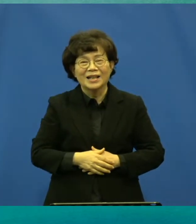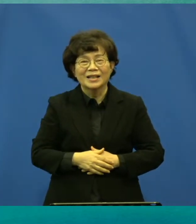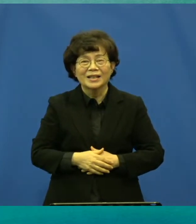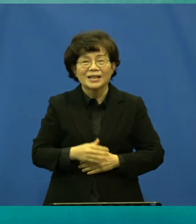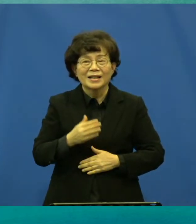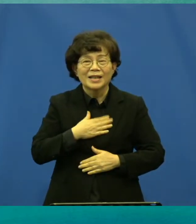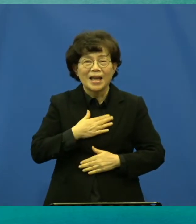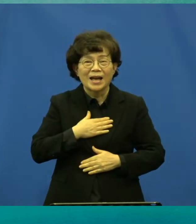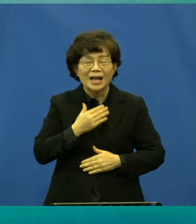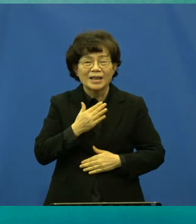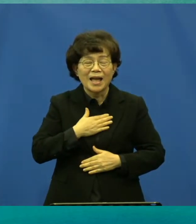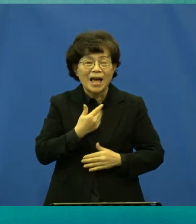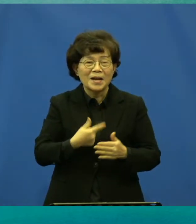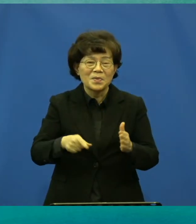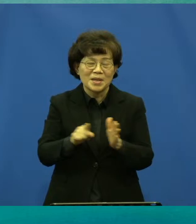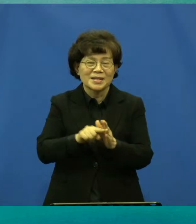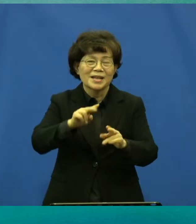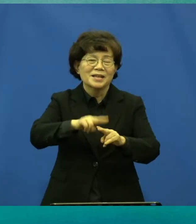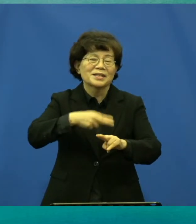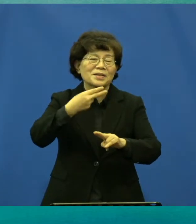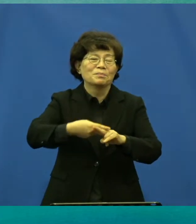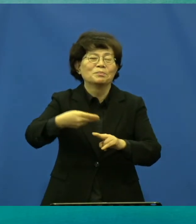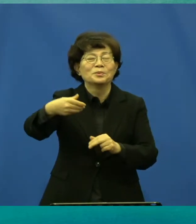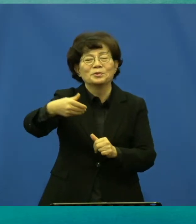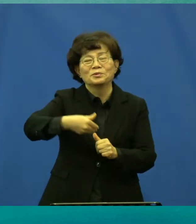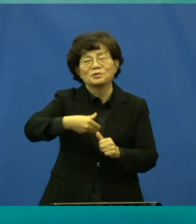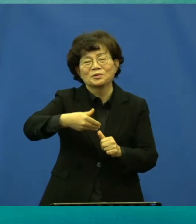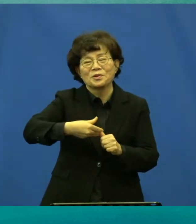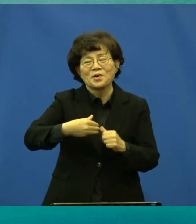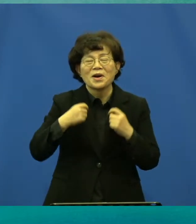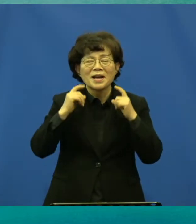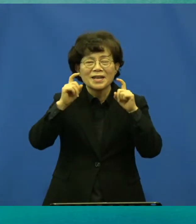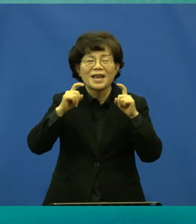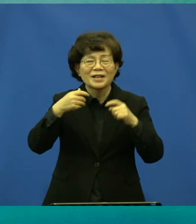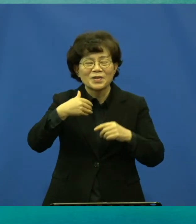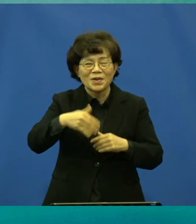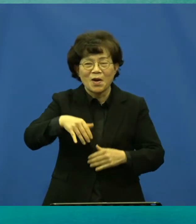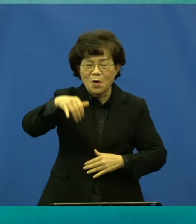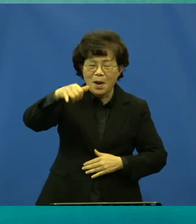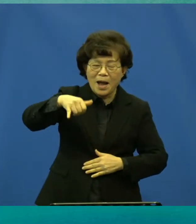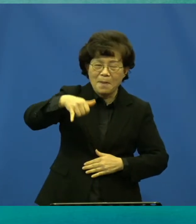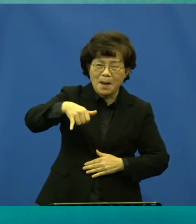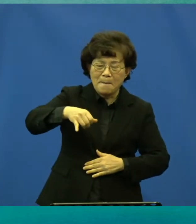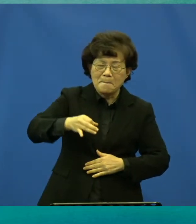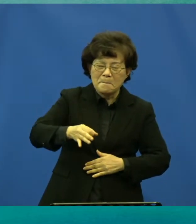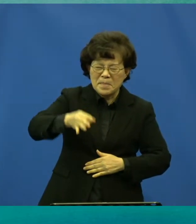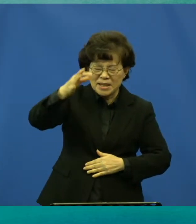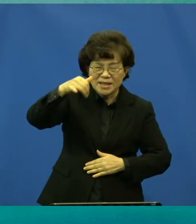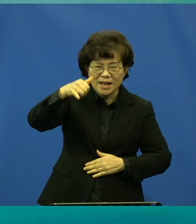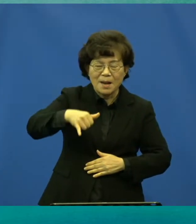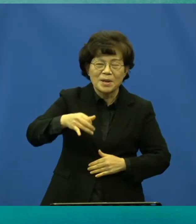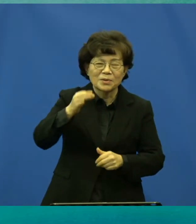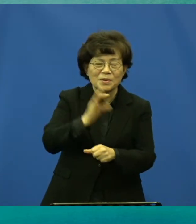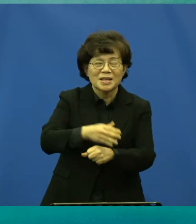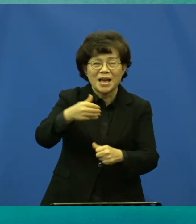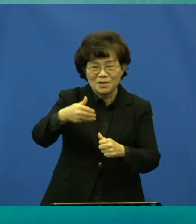내가 나를 위하여 선물을 해. 그래서 여행도 가고 가방도 사주고. 내가 나를